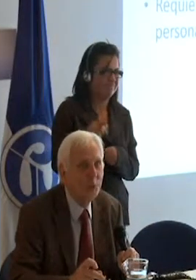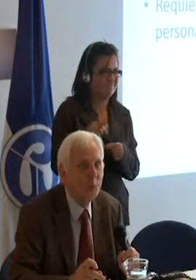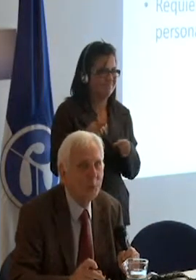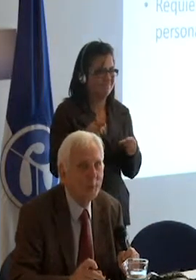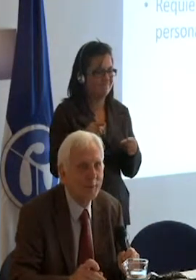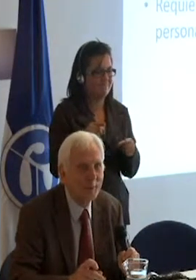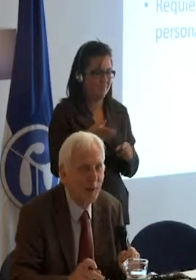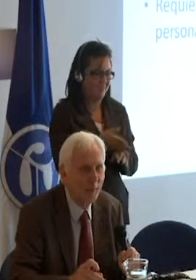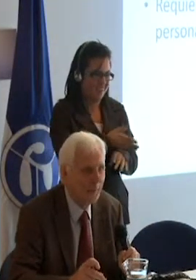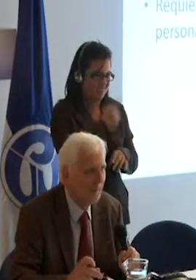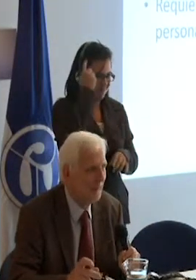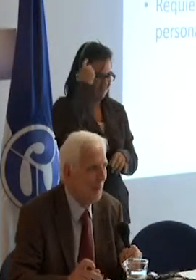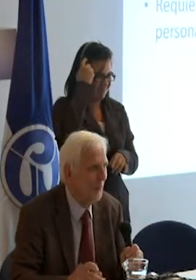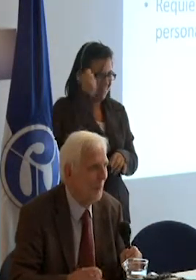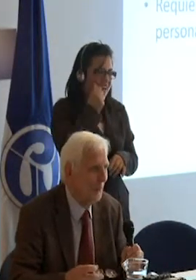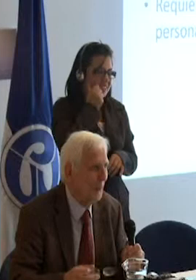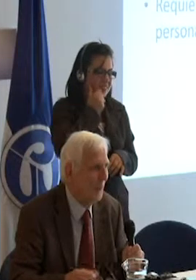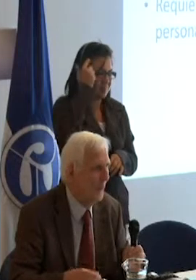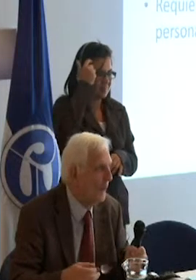la definición que dio ayer, o sea,